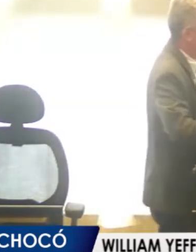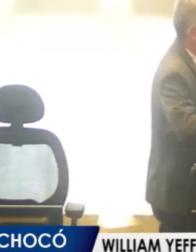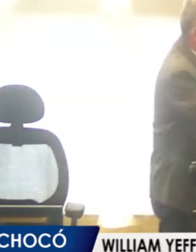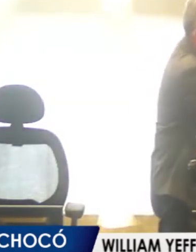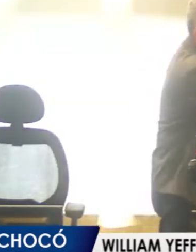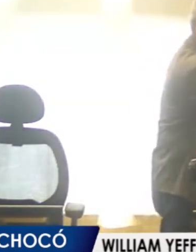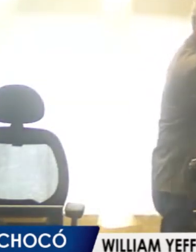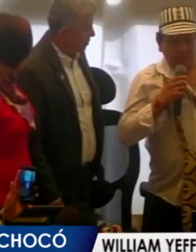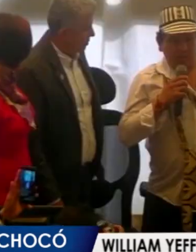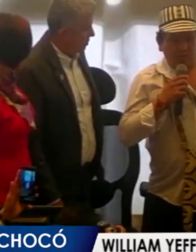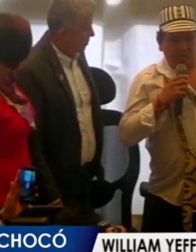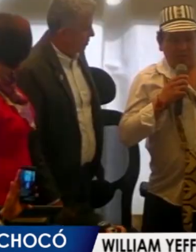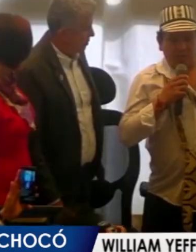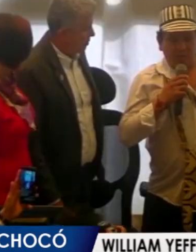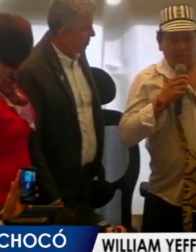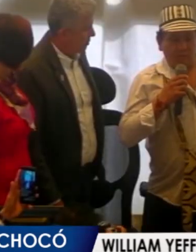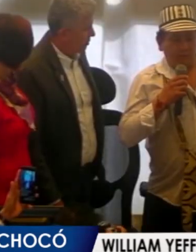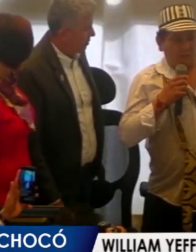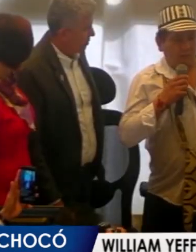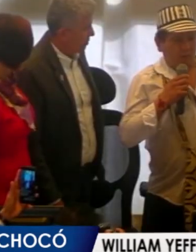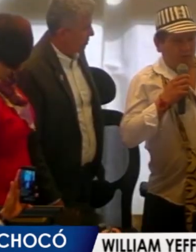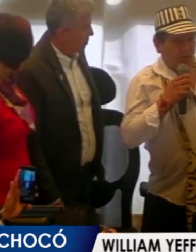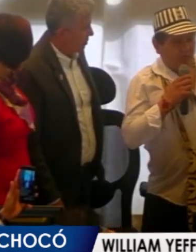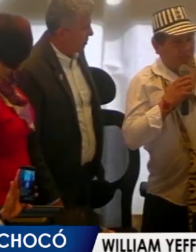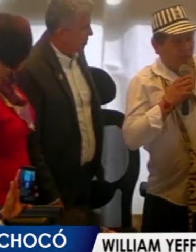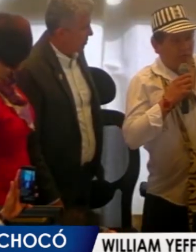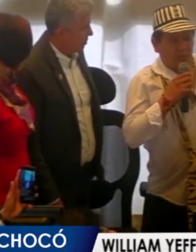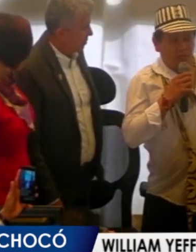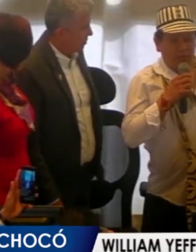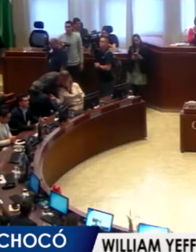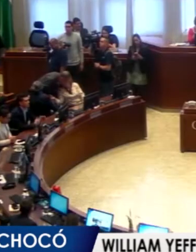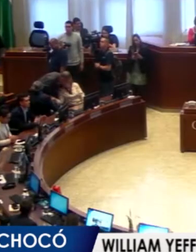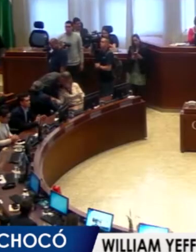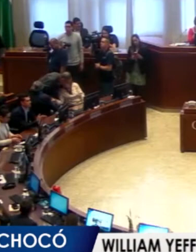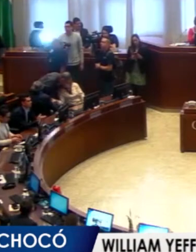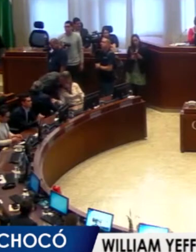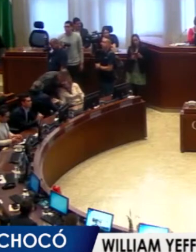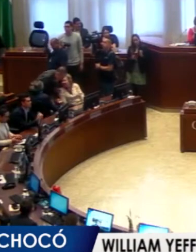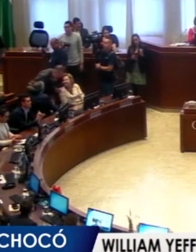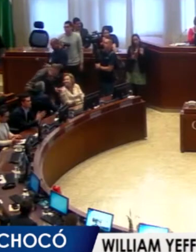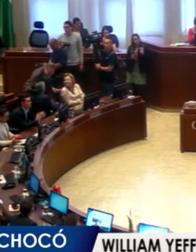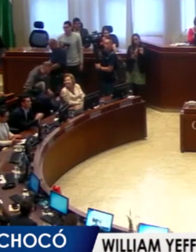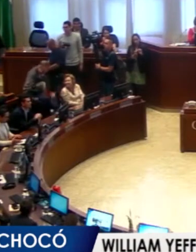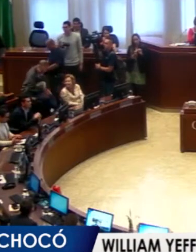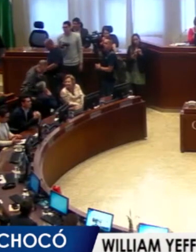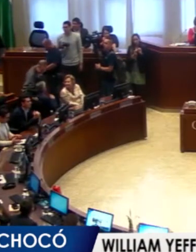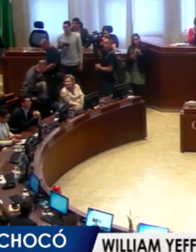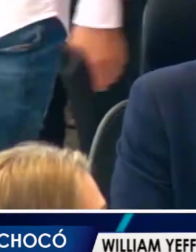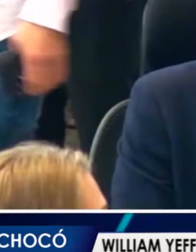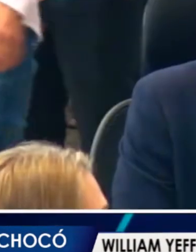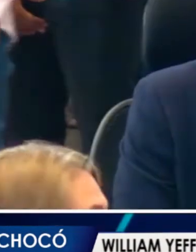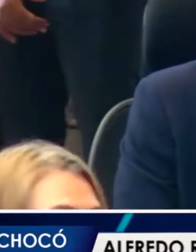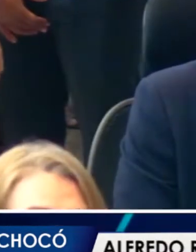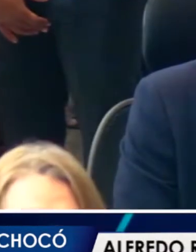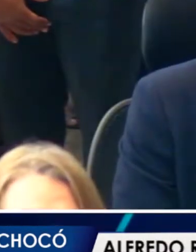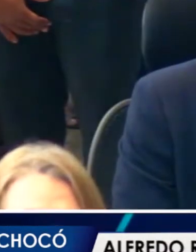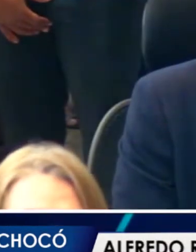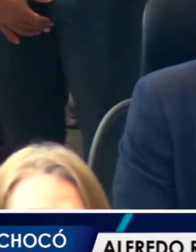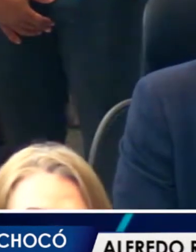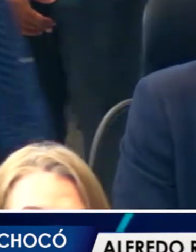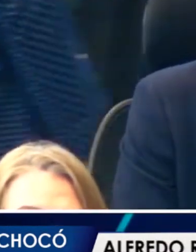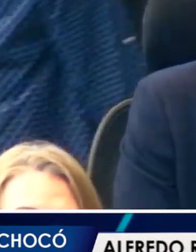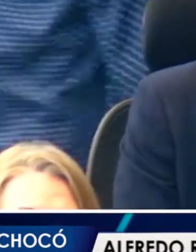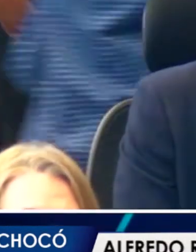concejales participantes de esta elección felicitaron al nuevo personero William Jeffer, oriundo del municipio de Lloró. Para felicitar